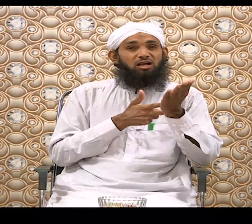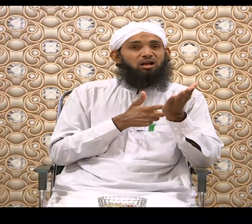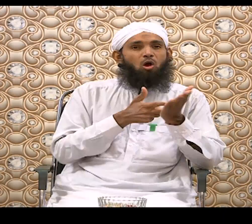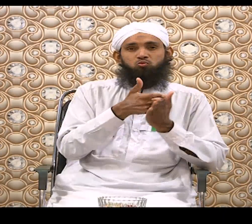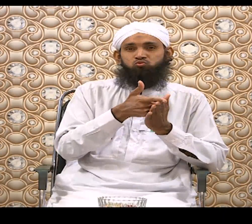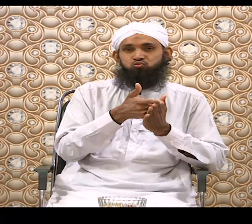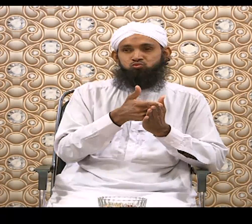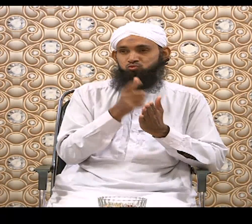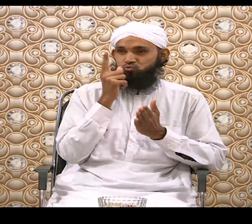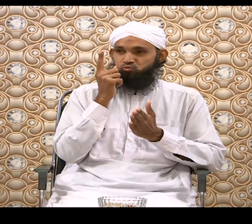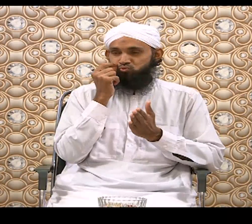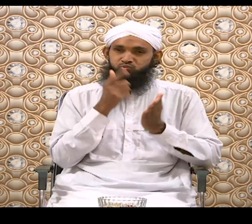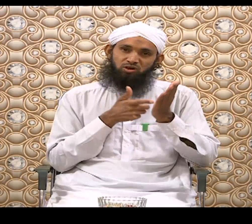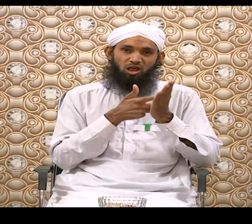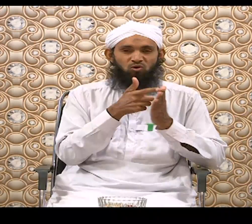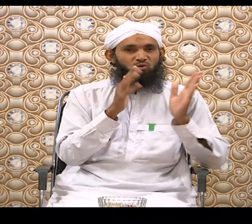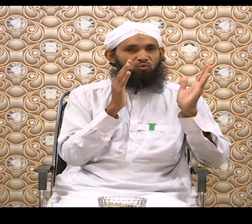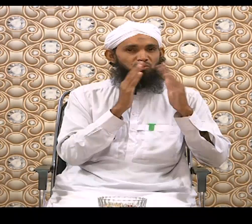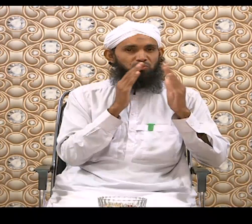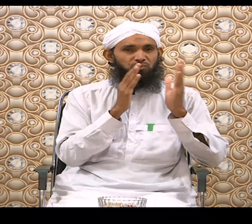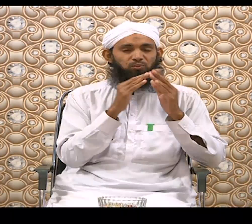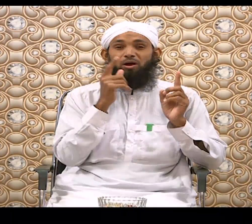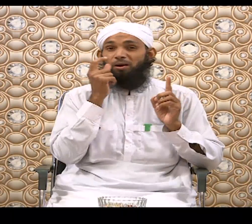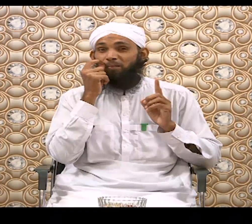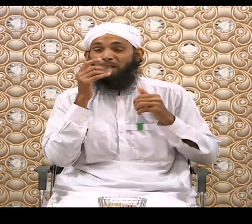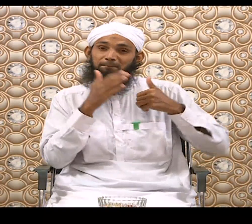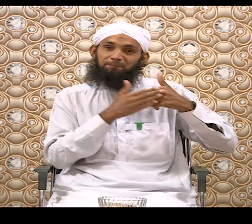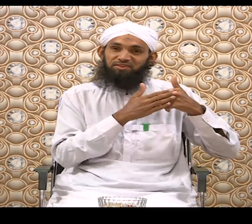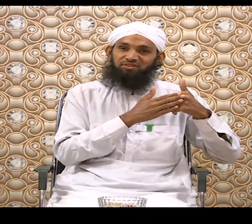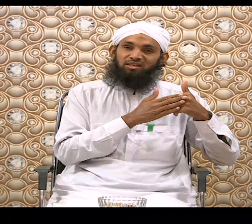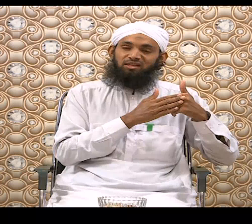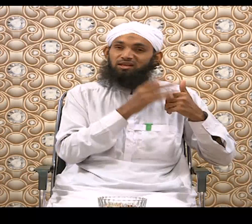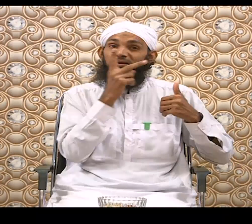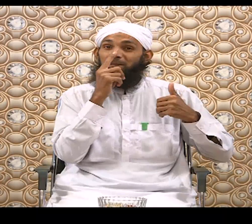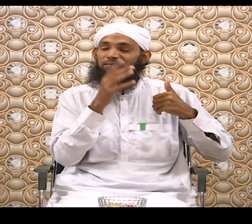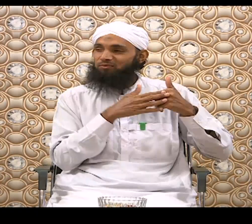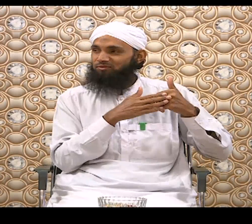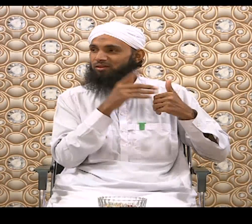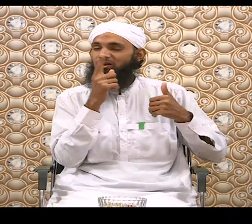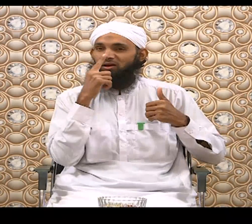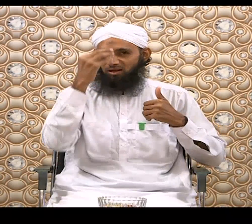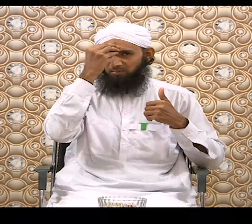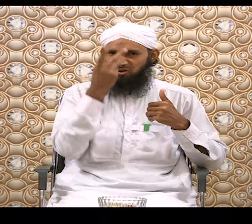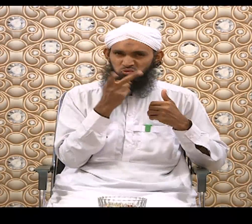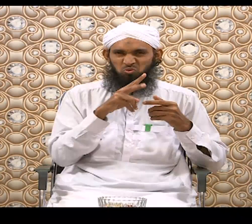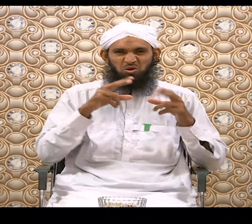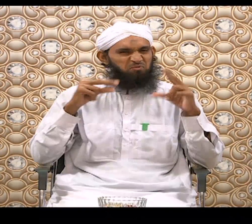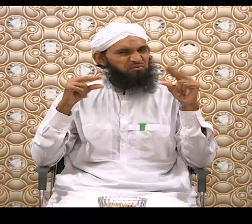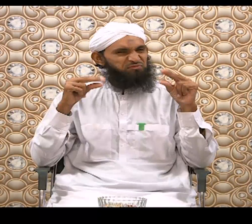اندر ساس بہو کے درمیان ہمیشہ ٹھنی رہتی تھی کئی بار کسان کی بیوی روٹ کر